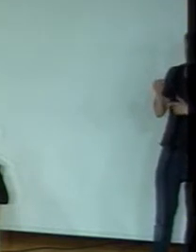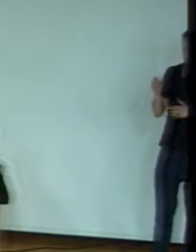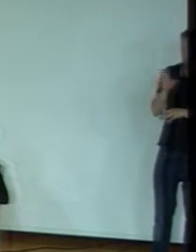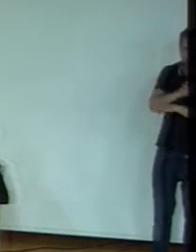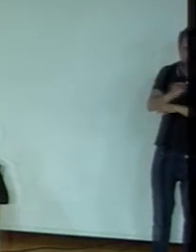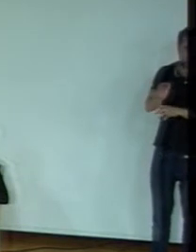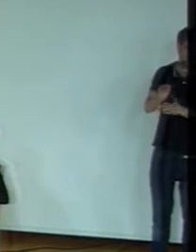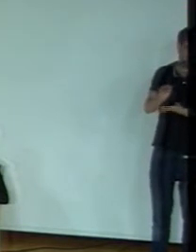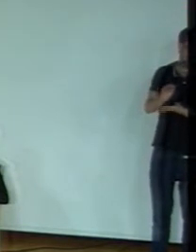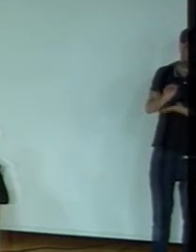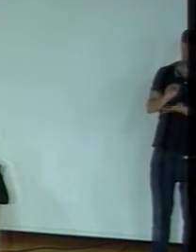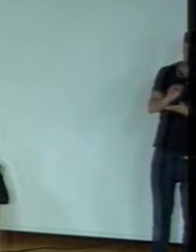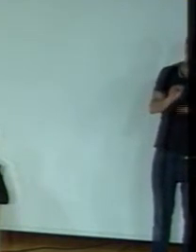qui...